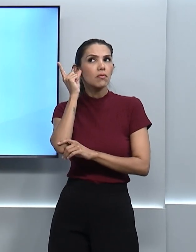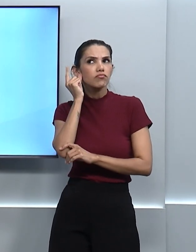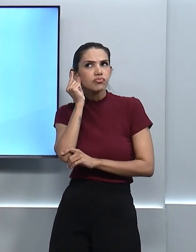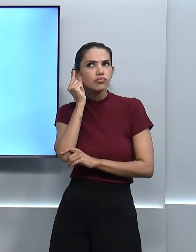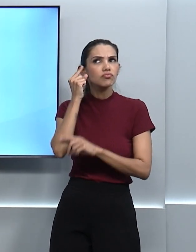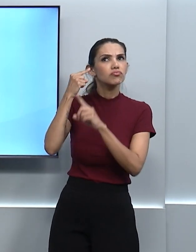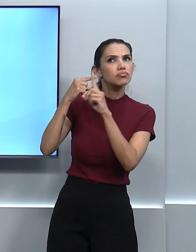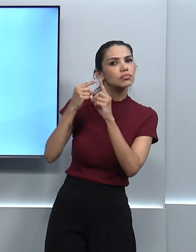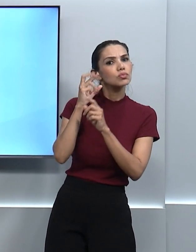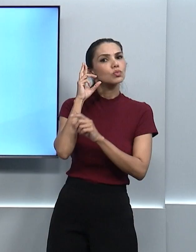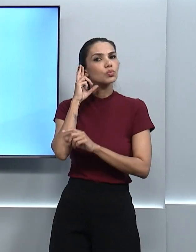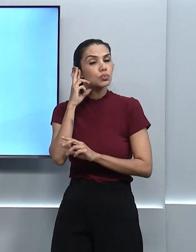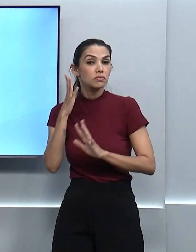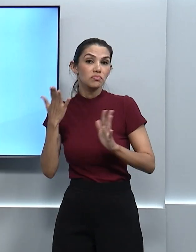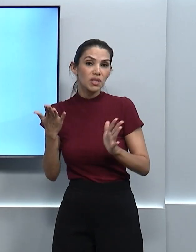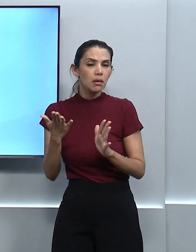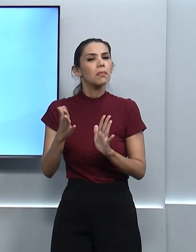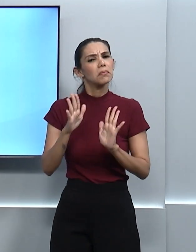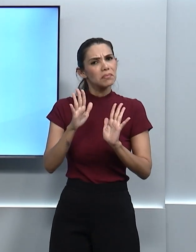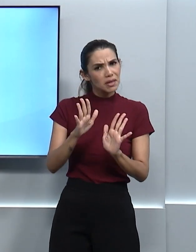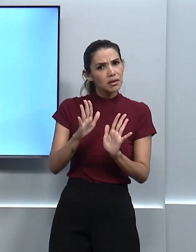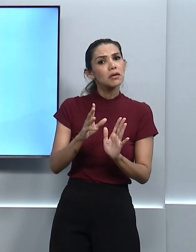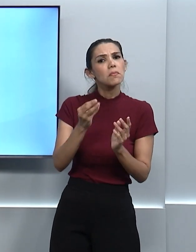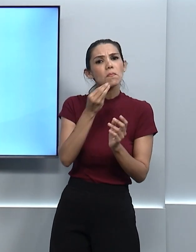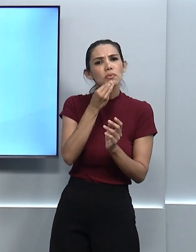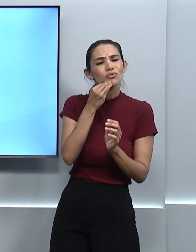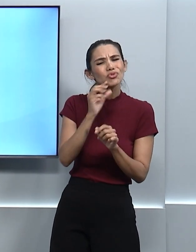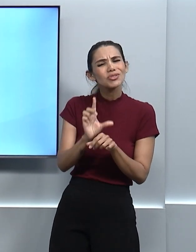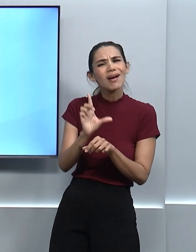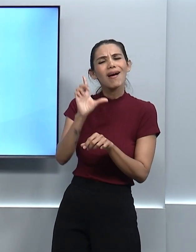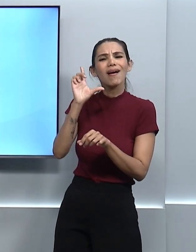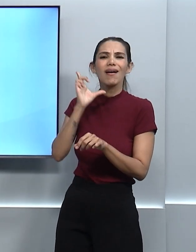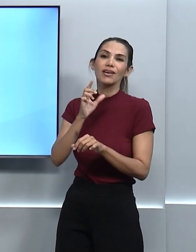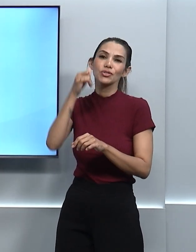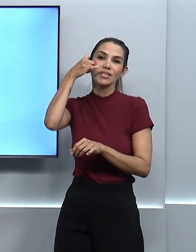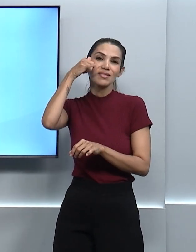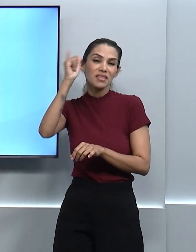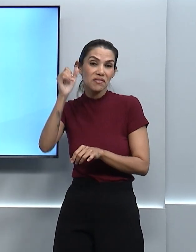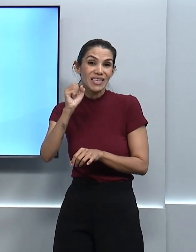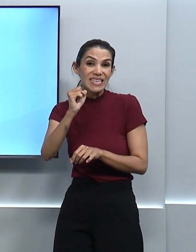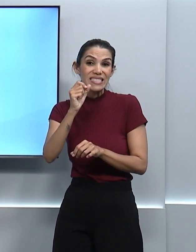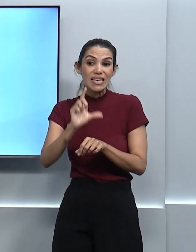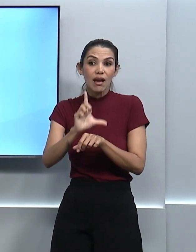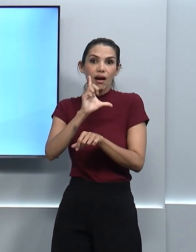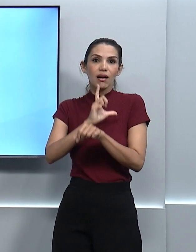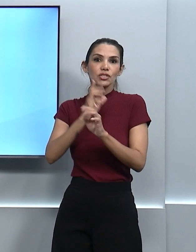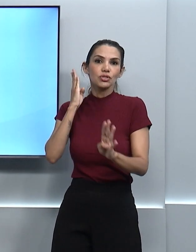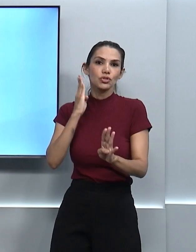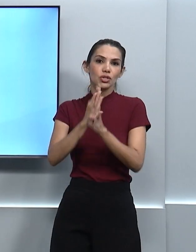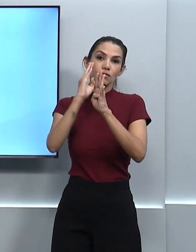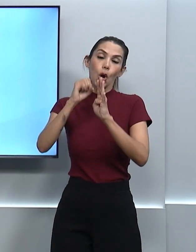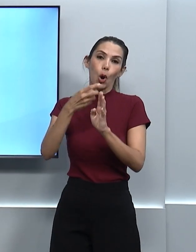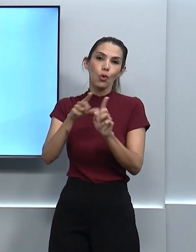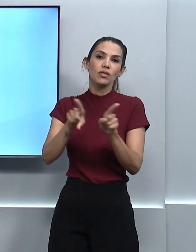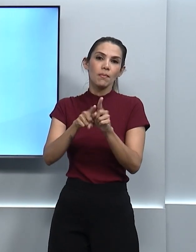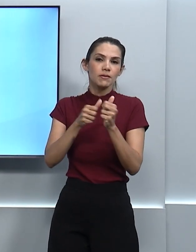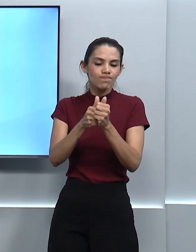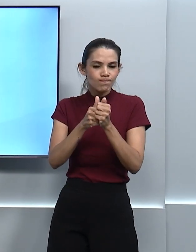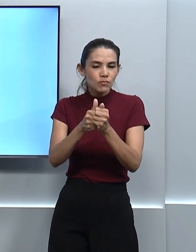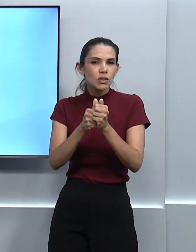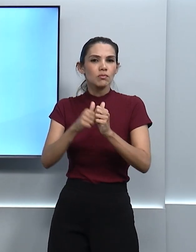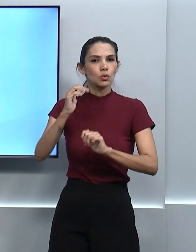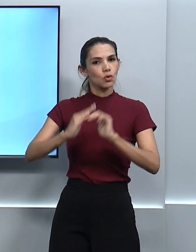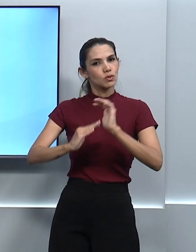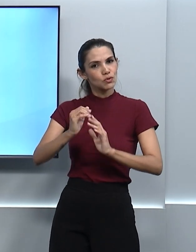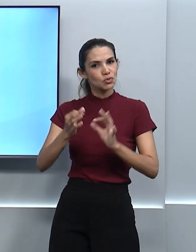E metade desses casos poderia ter sido evitada ou reduzida com diagnóstico e acompanhamento adequados.